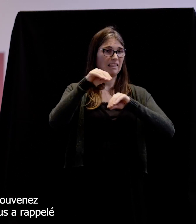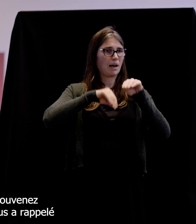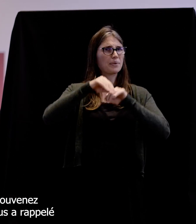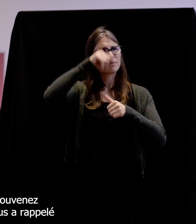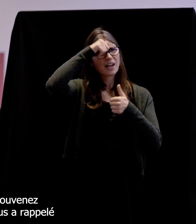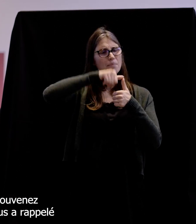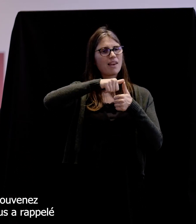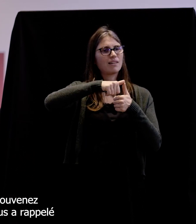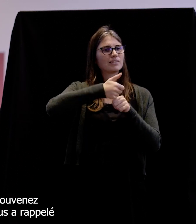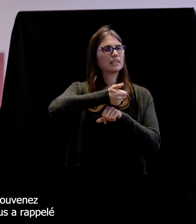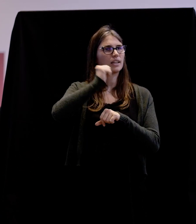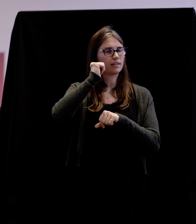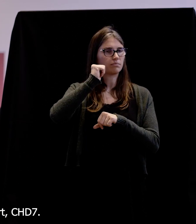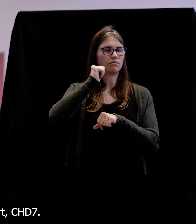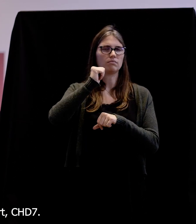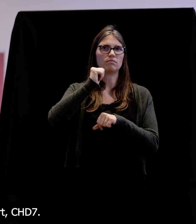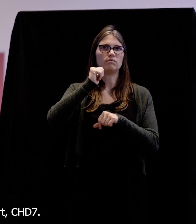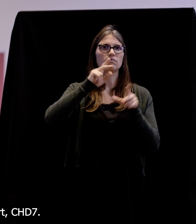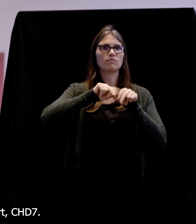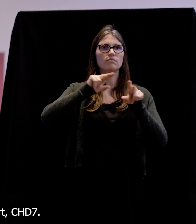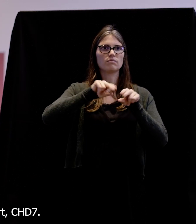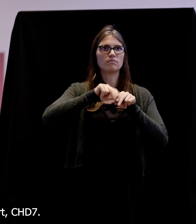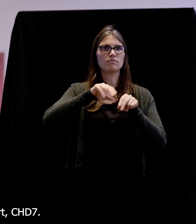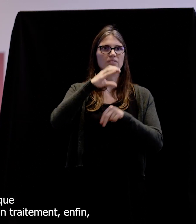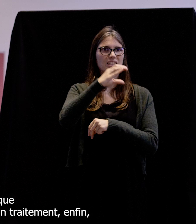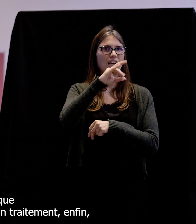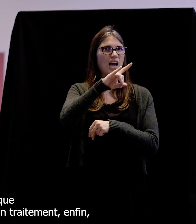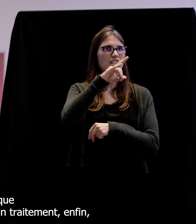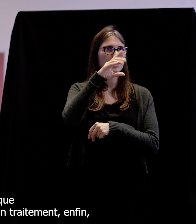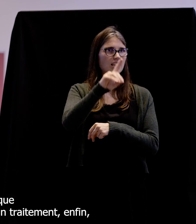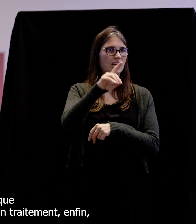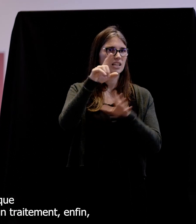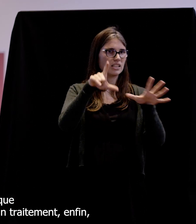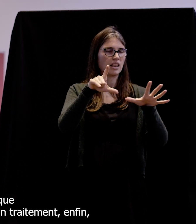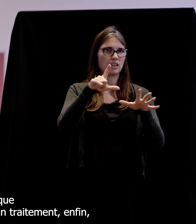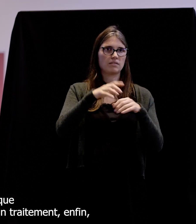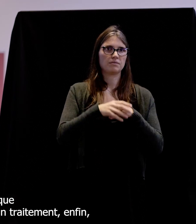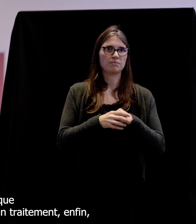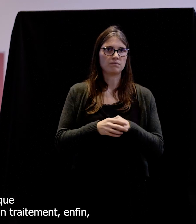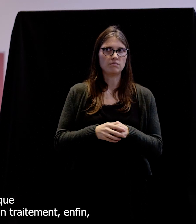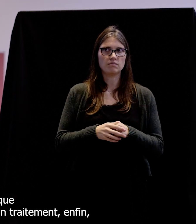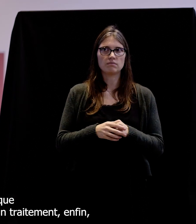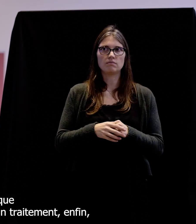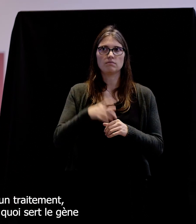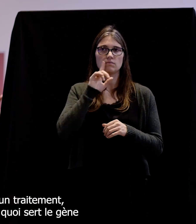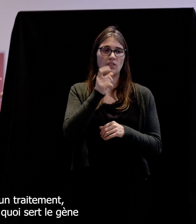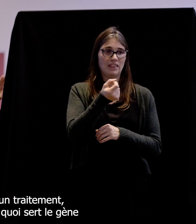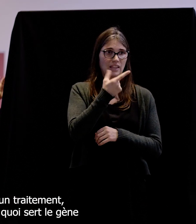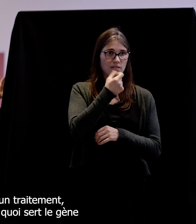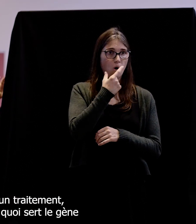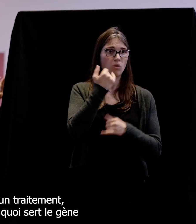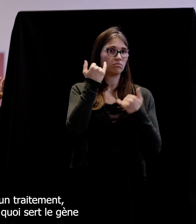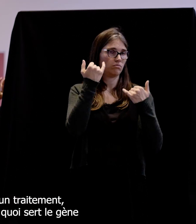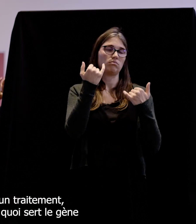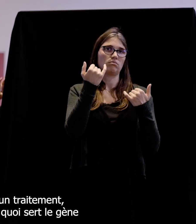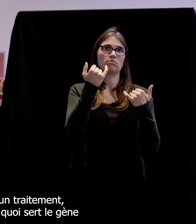a rappelé hein, à quoi ça sert CHD7, hein, parce que avant de comprendre un traitement, enfin avant d'imaginer